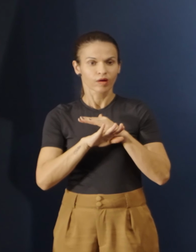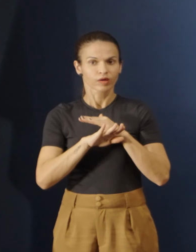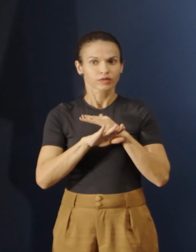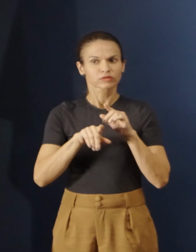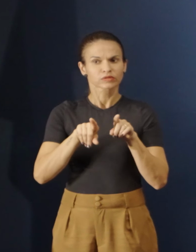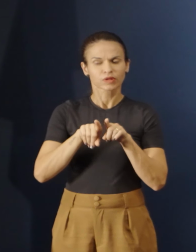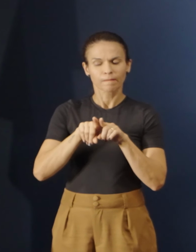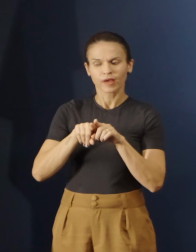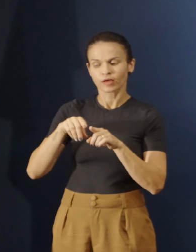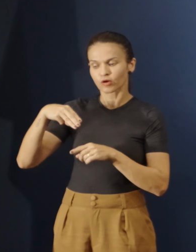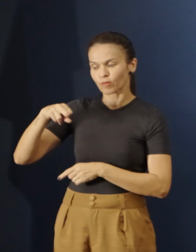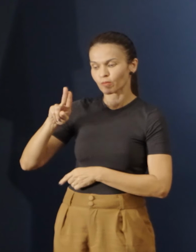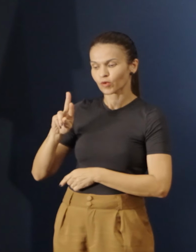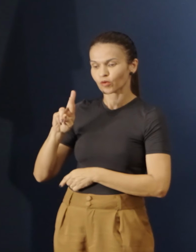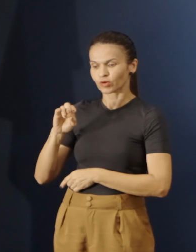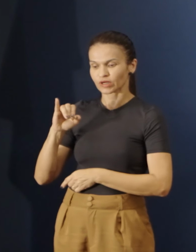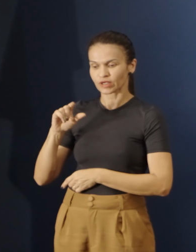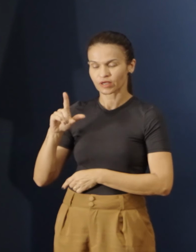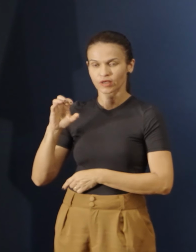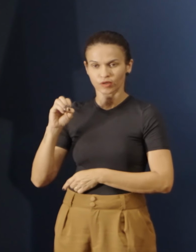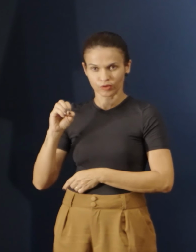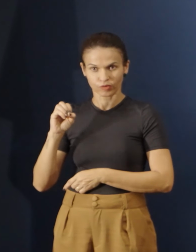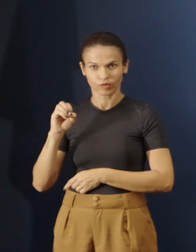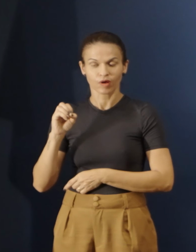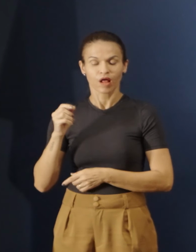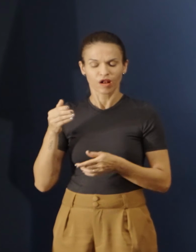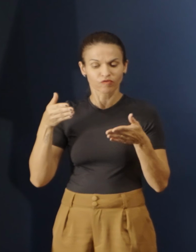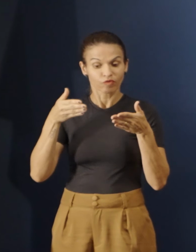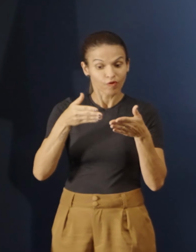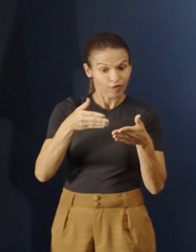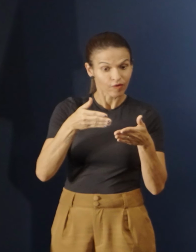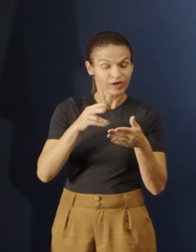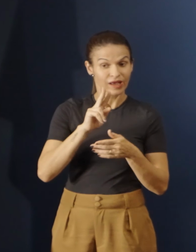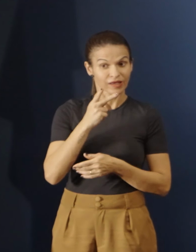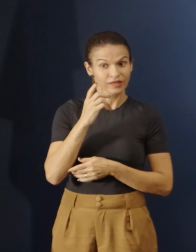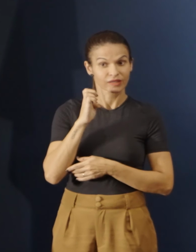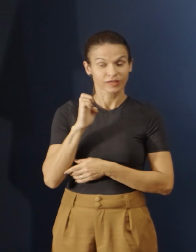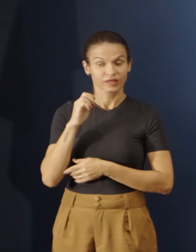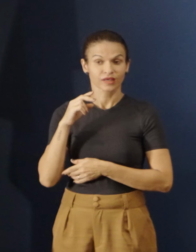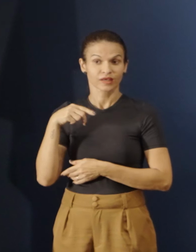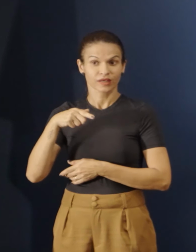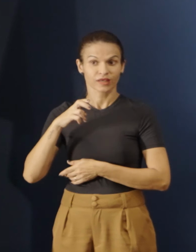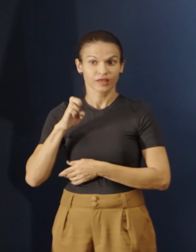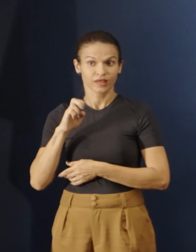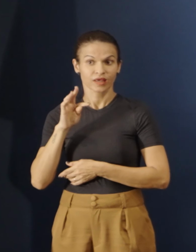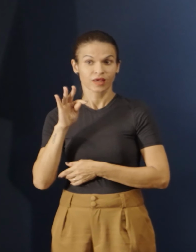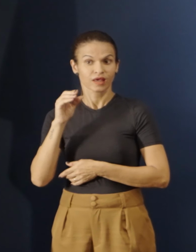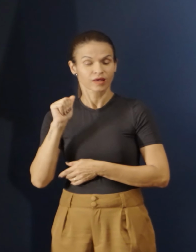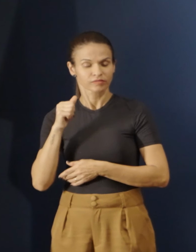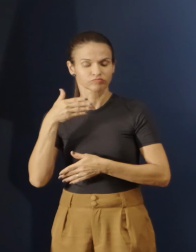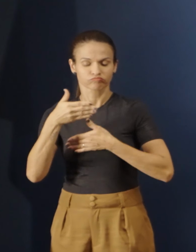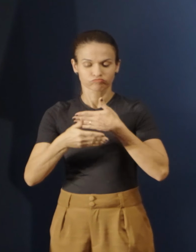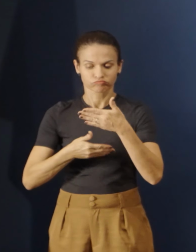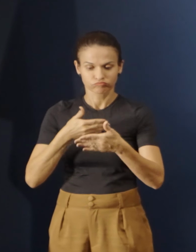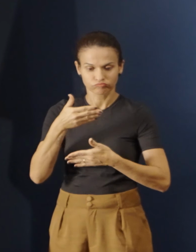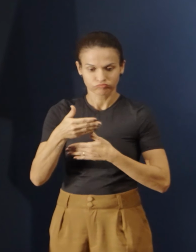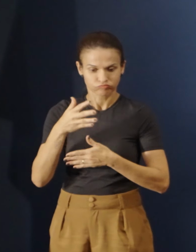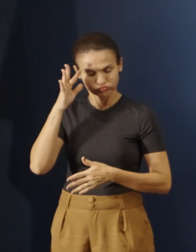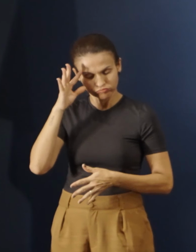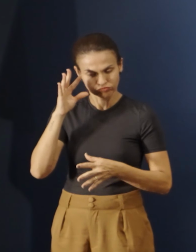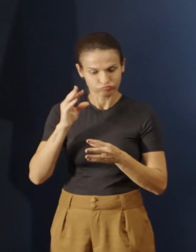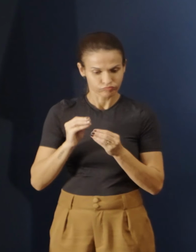do Murilo Rubião, mas a Henriqueta ficou mais no arquivo da Henriqueta Lisboa. Conclusão, o tempo foi passando e então a gente